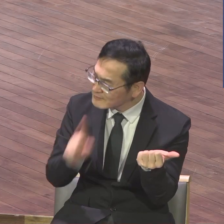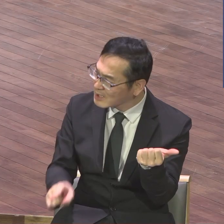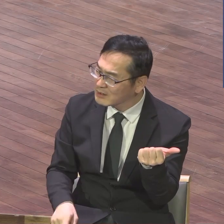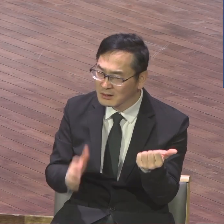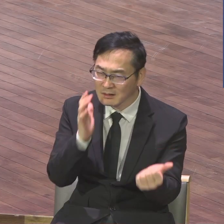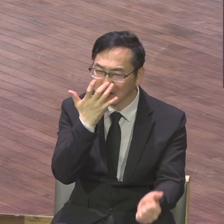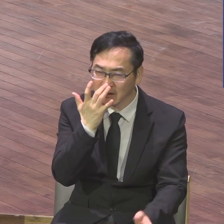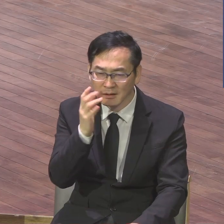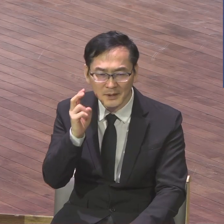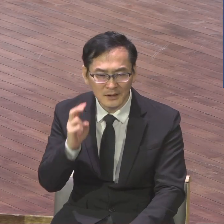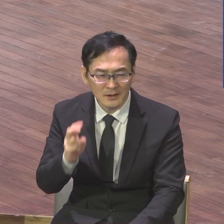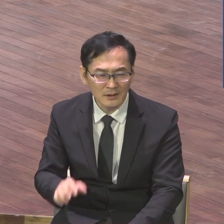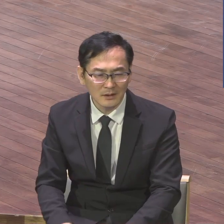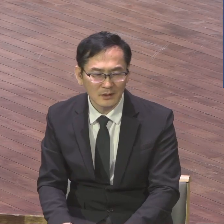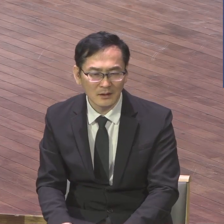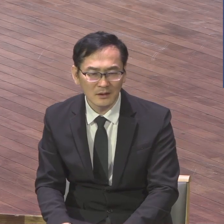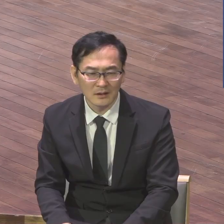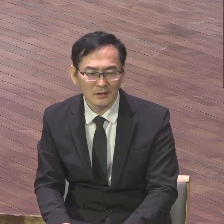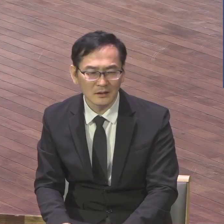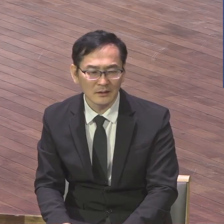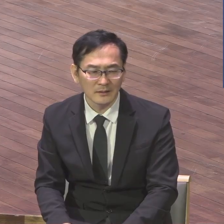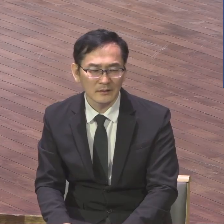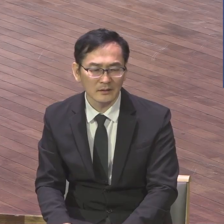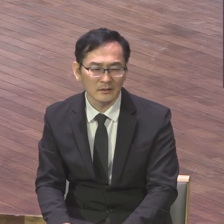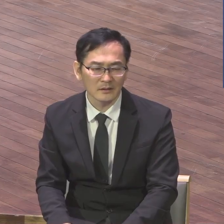전부 영적인 말인데,